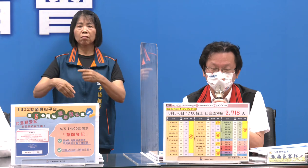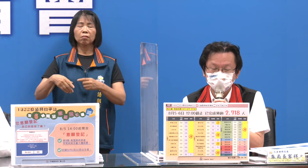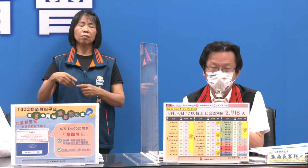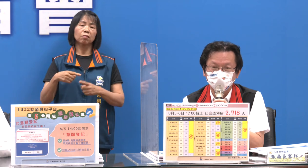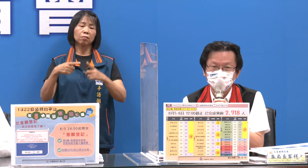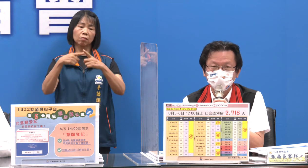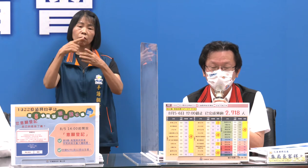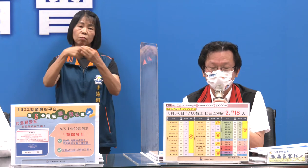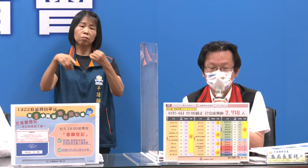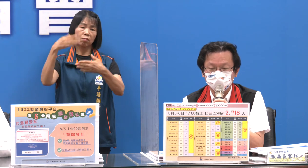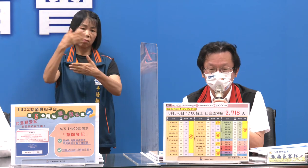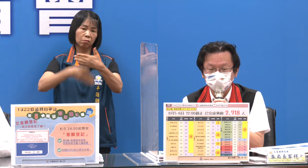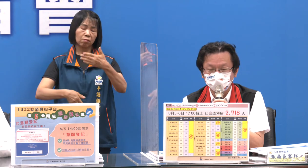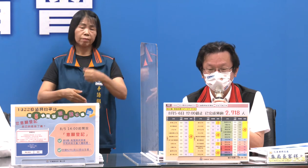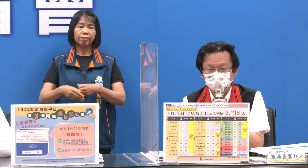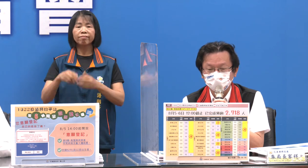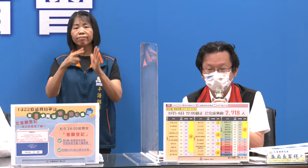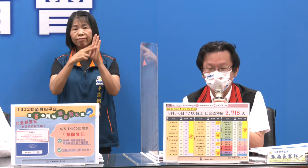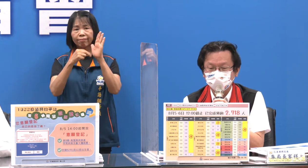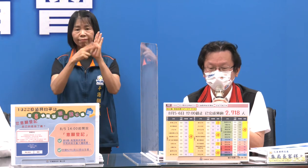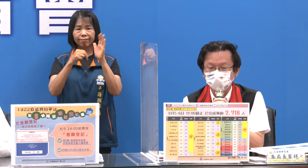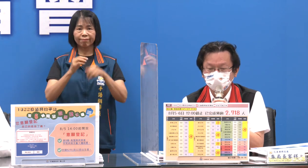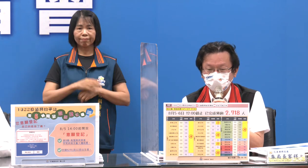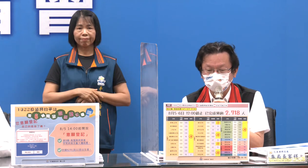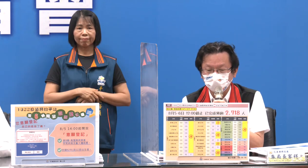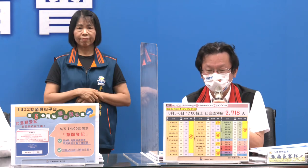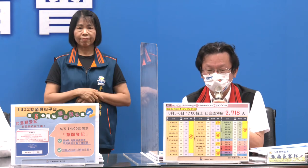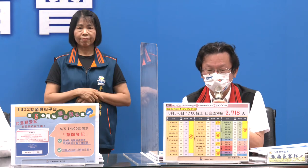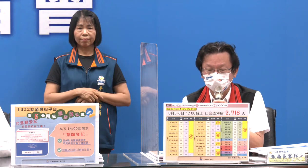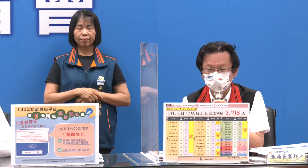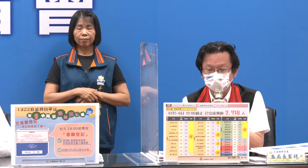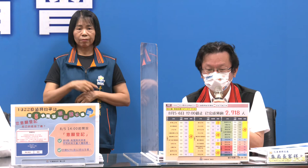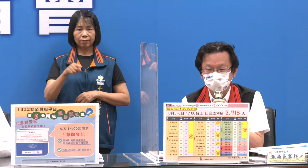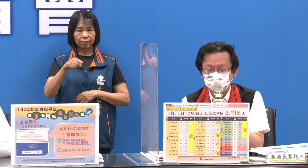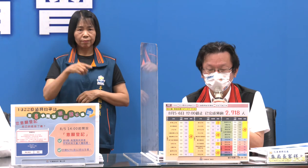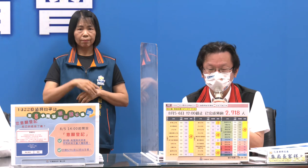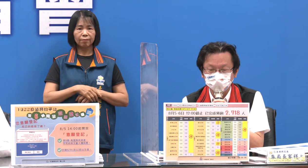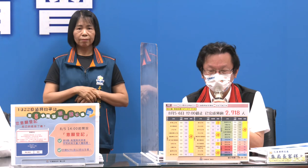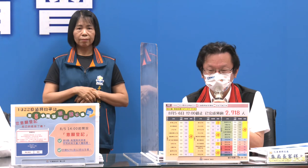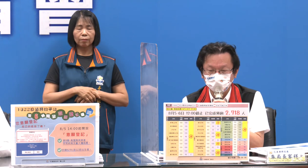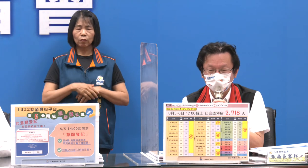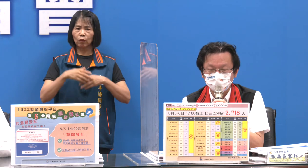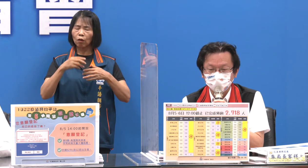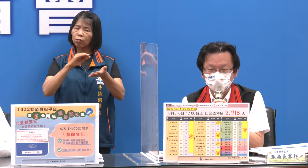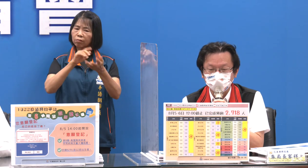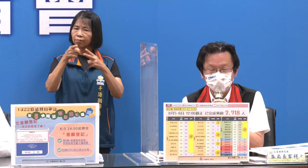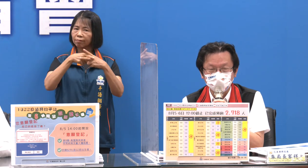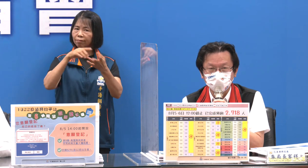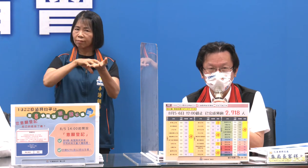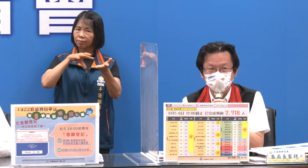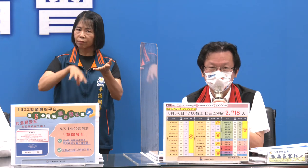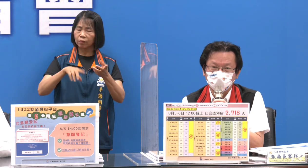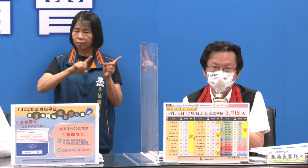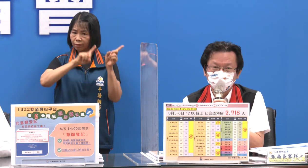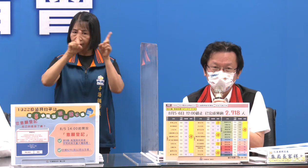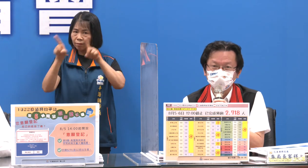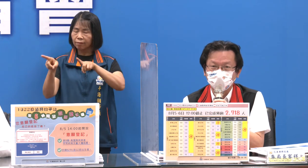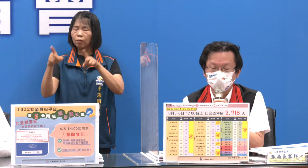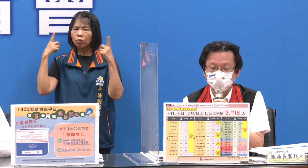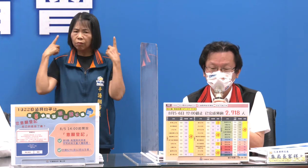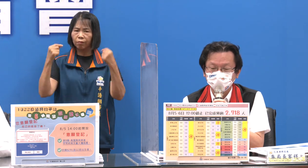能量比如说在这边可以看到我们的这个有诊所他一天呢可以